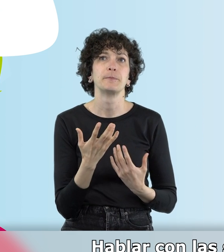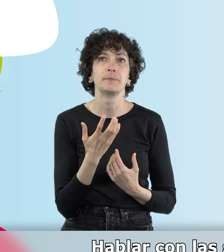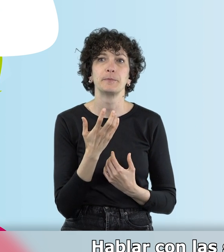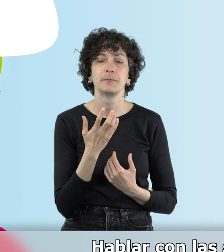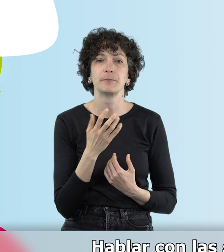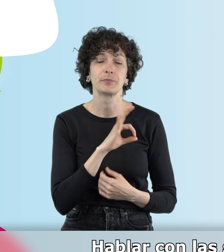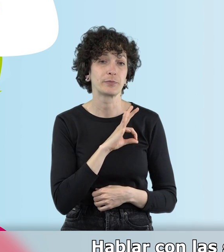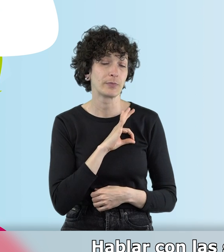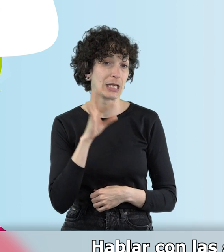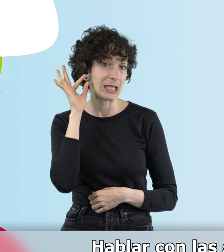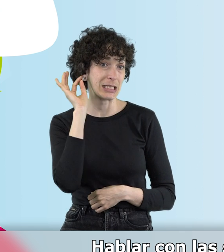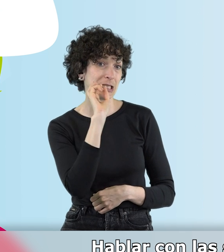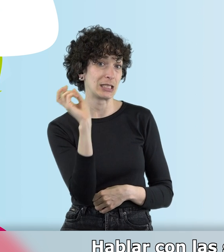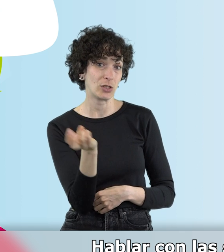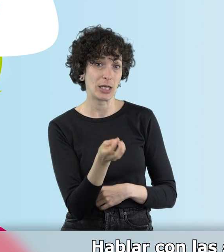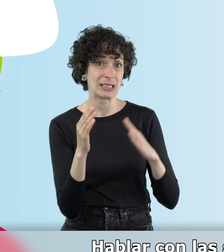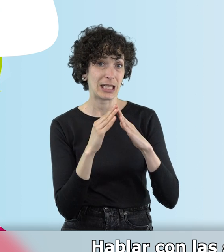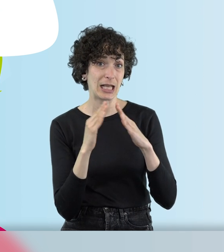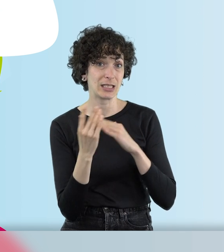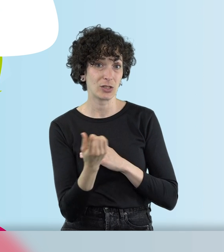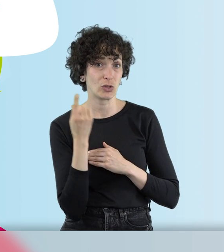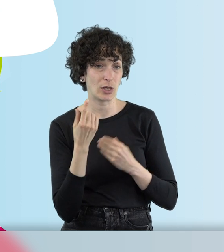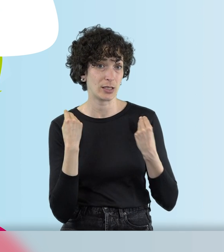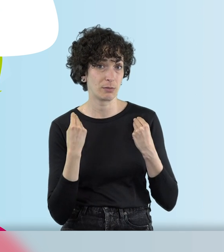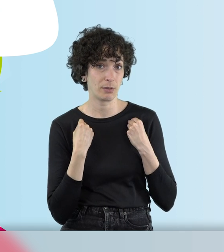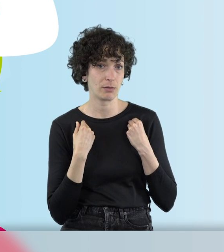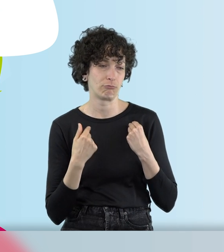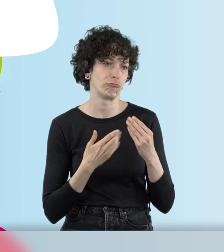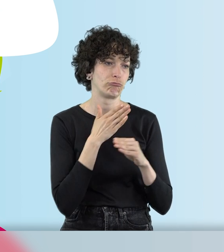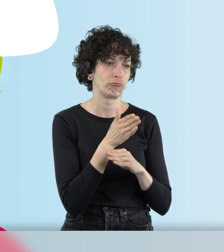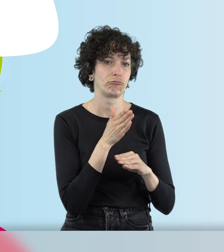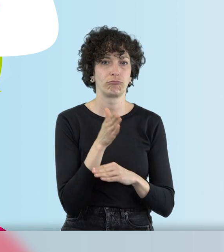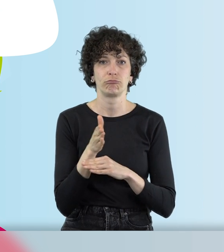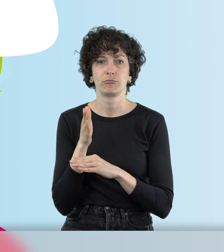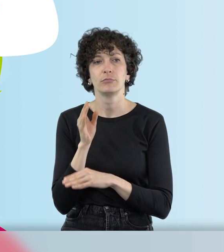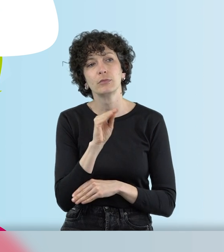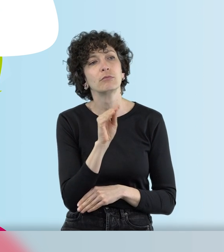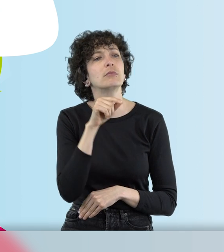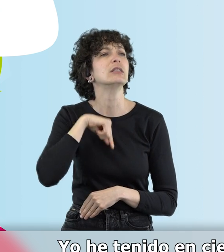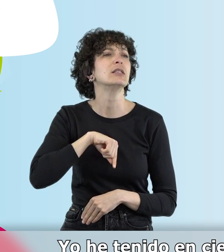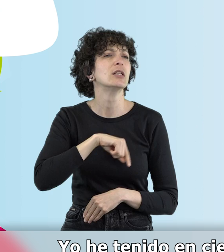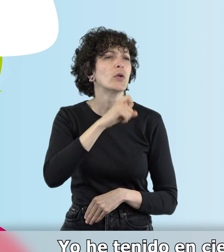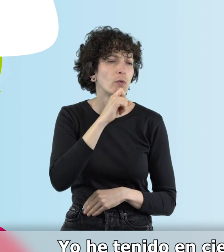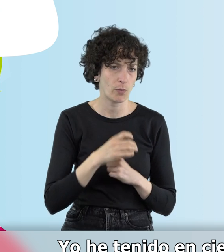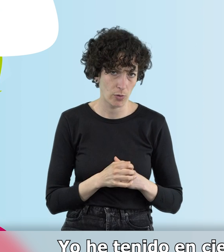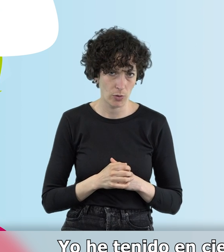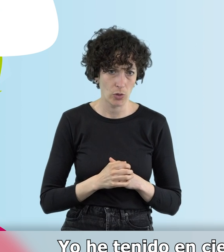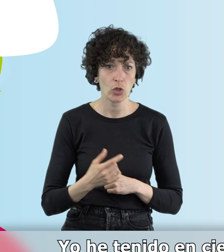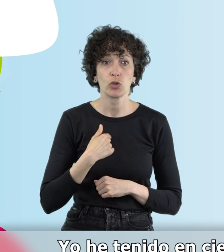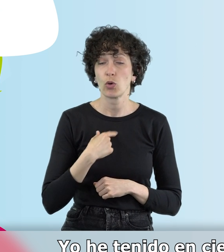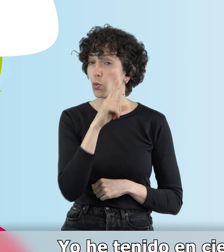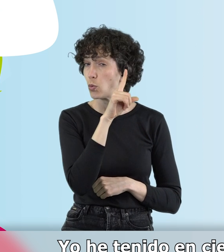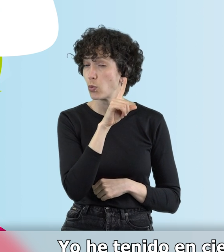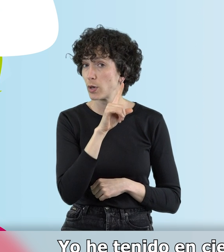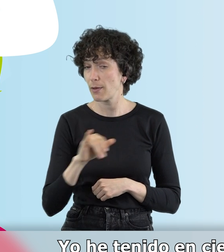a hablar con las señoras que están en casa solas, decirles que cómo se sienten. Yo he tenido en